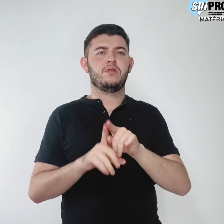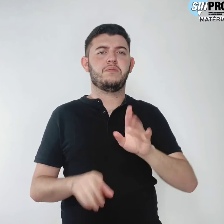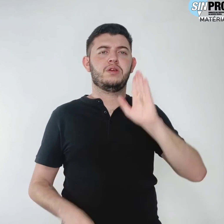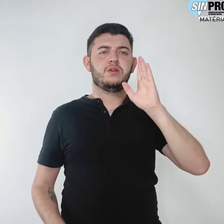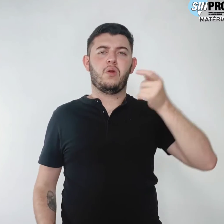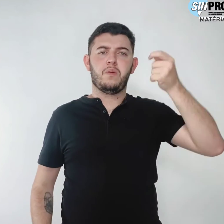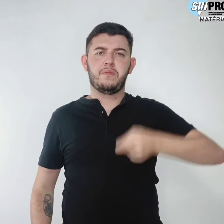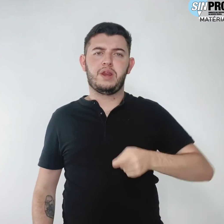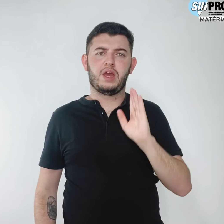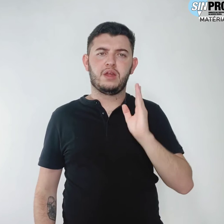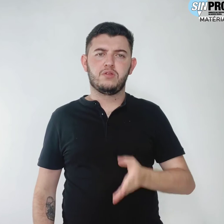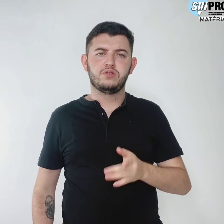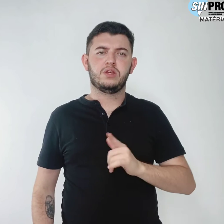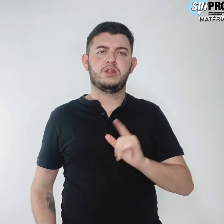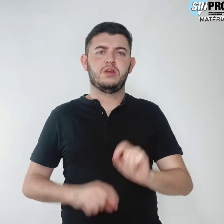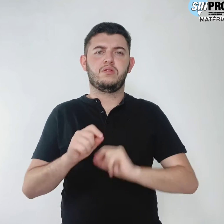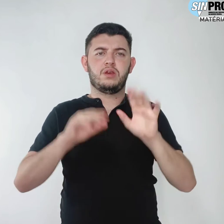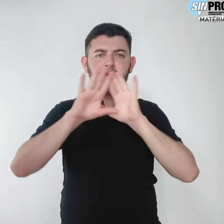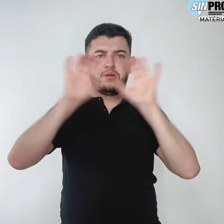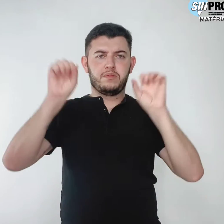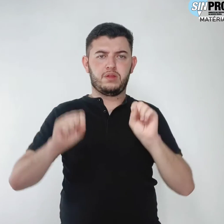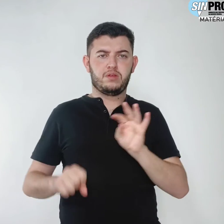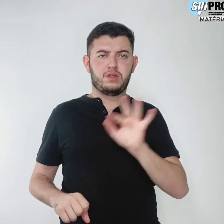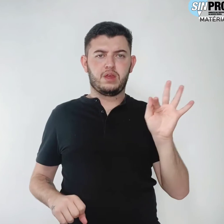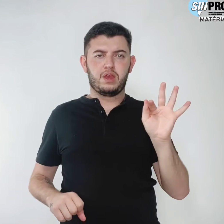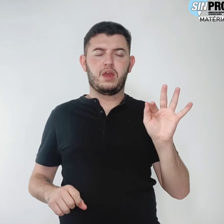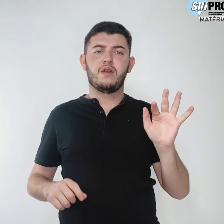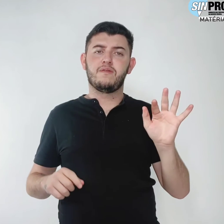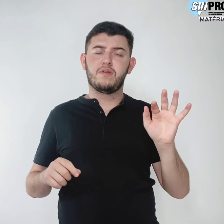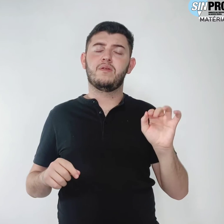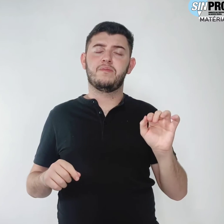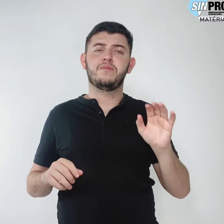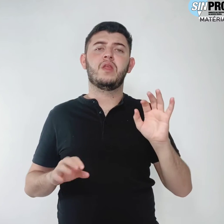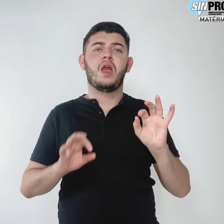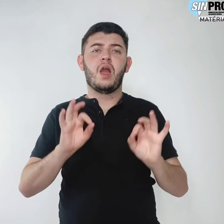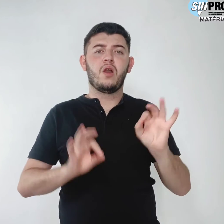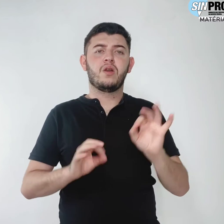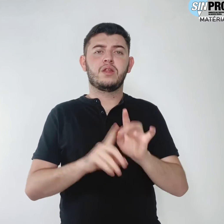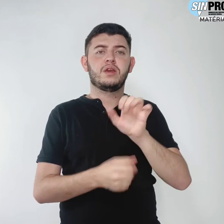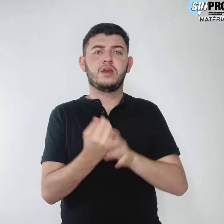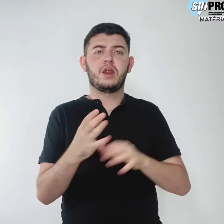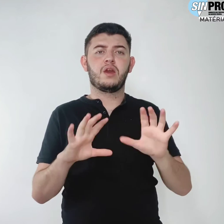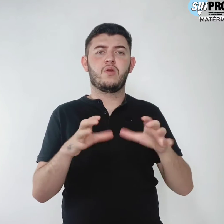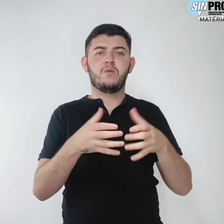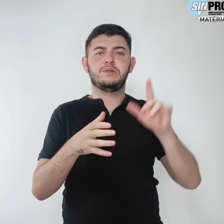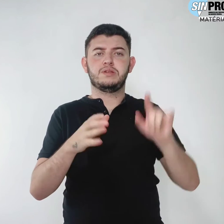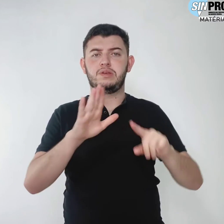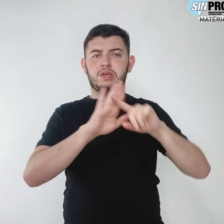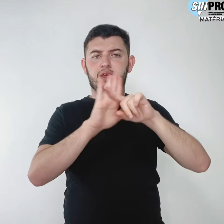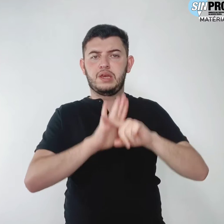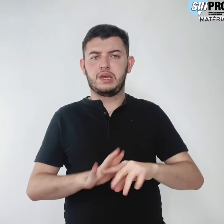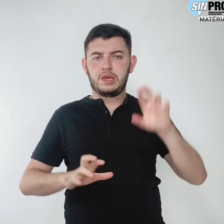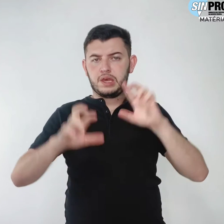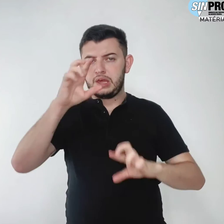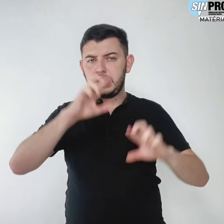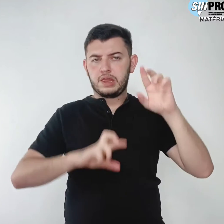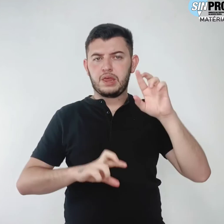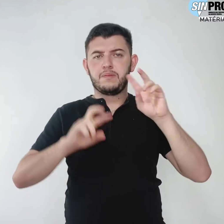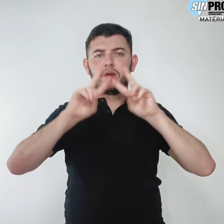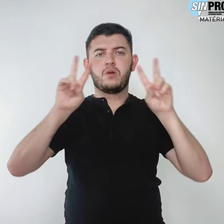Senado Federal ter sido obrigado pelo Supremo Tribunal Federal, STF, a instalar a Comissão Parlamentar de